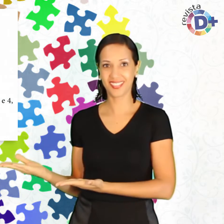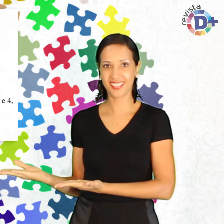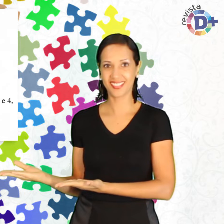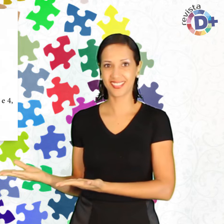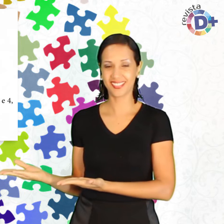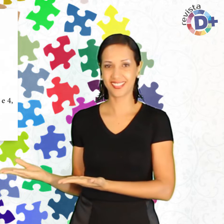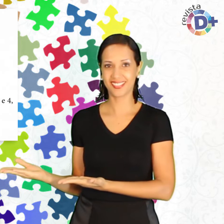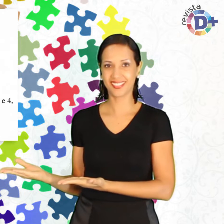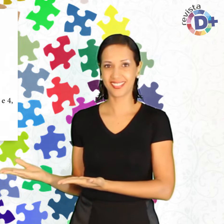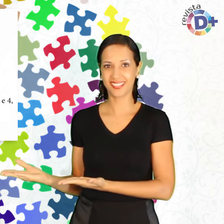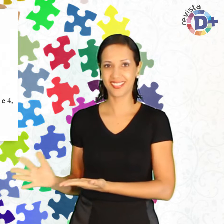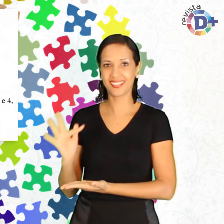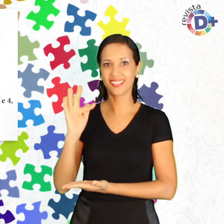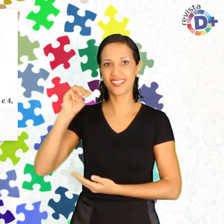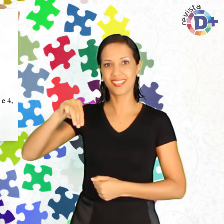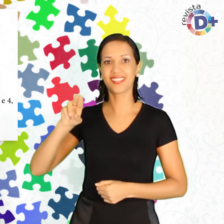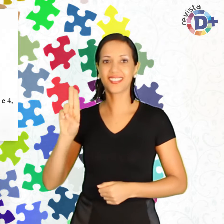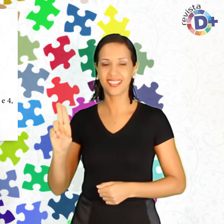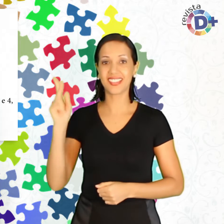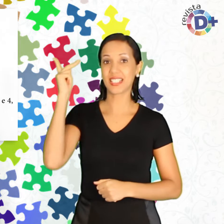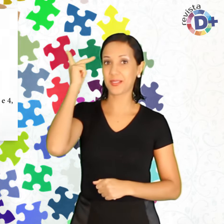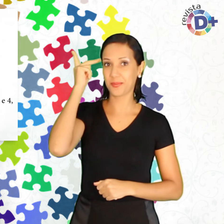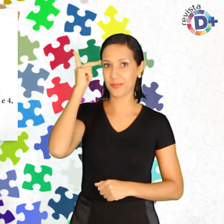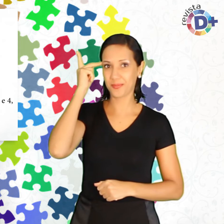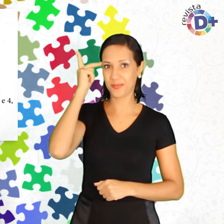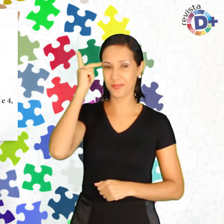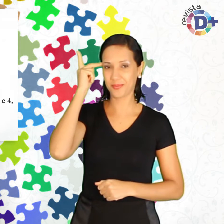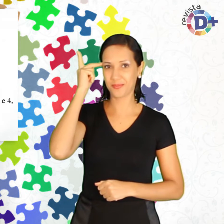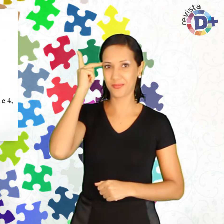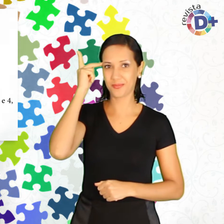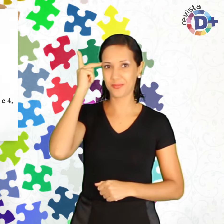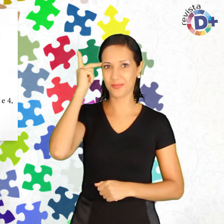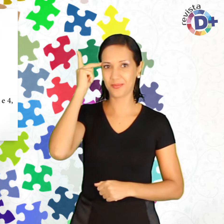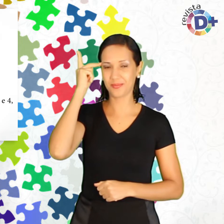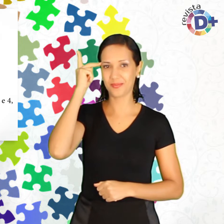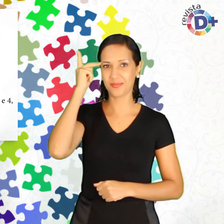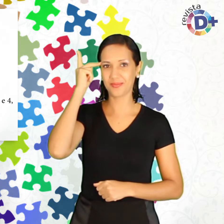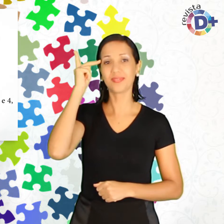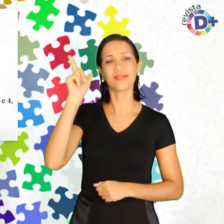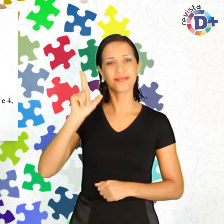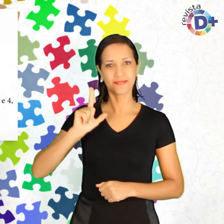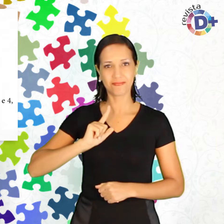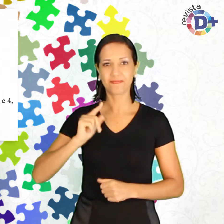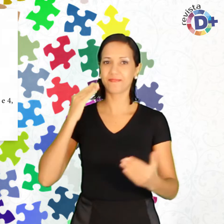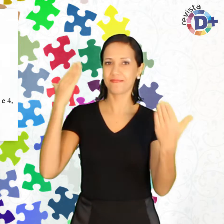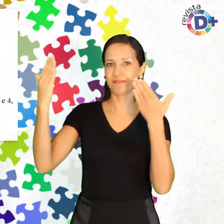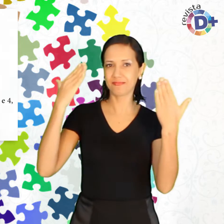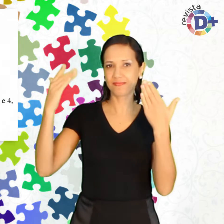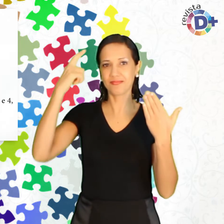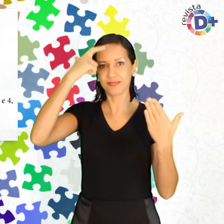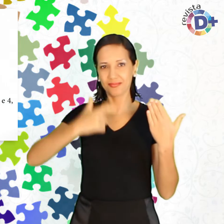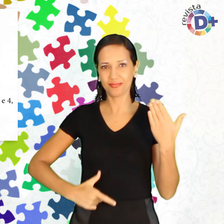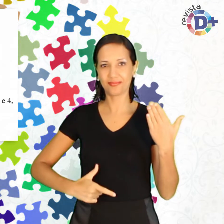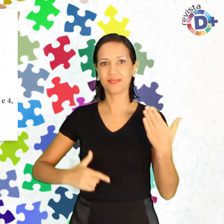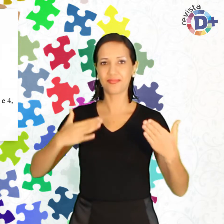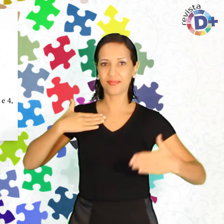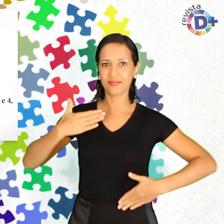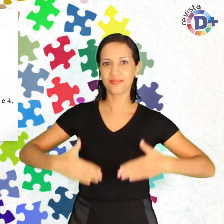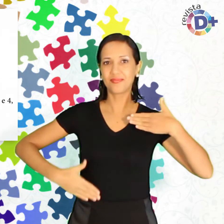csp fm u s p esse como te sista